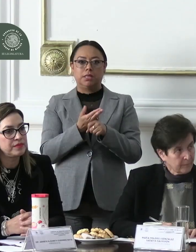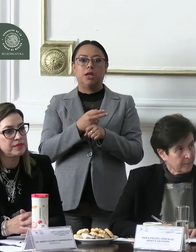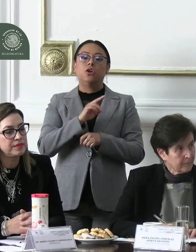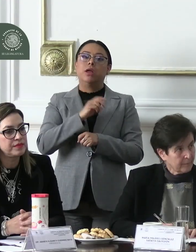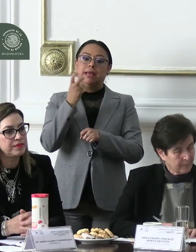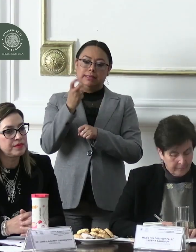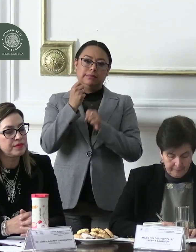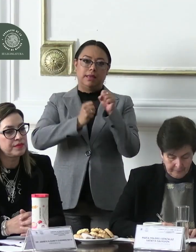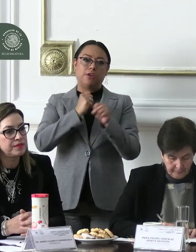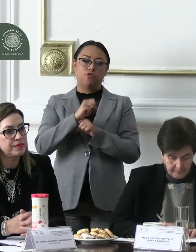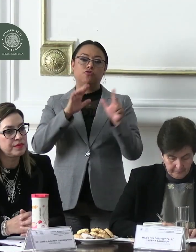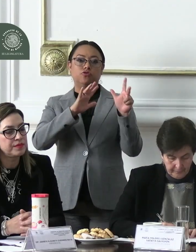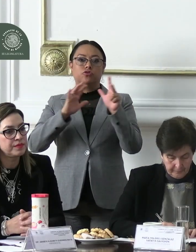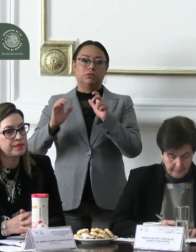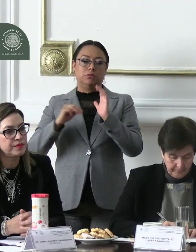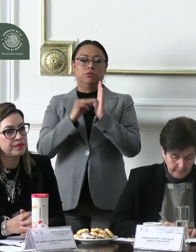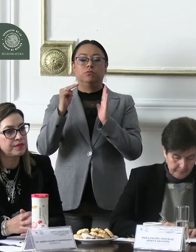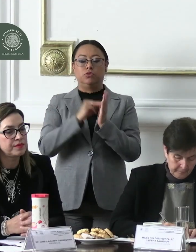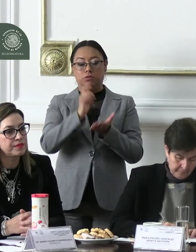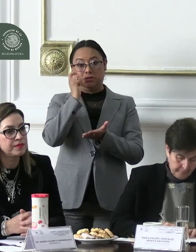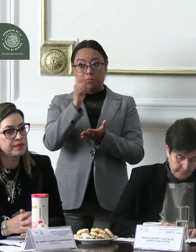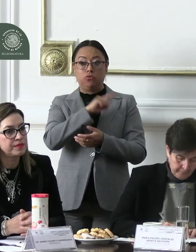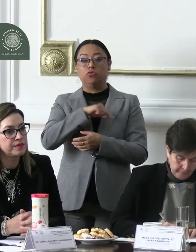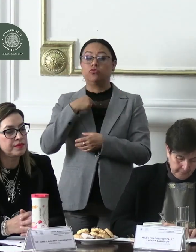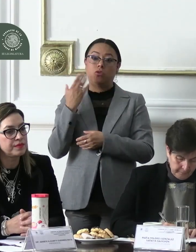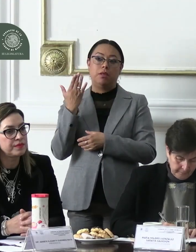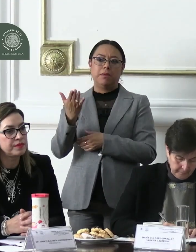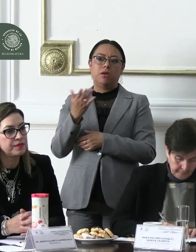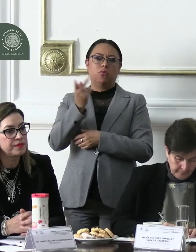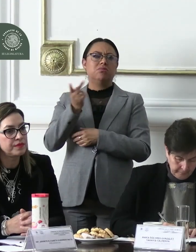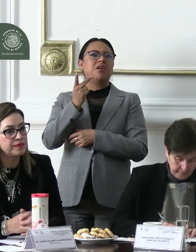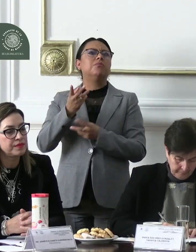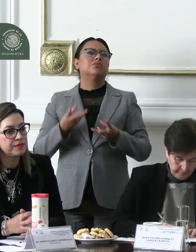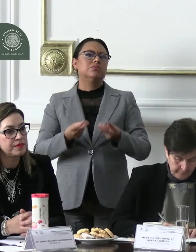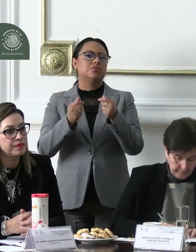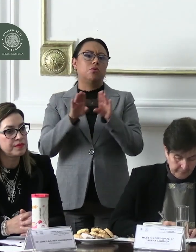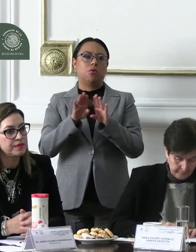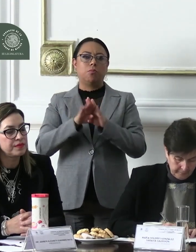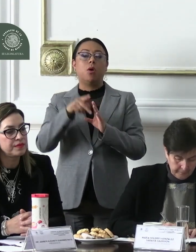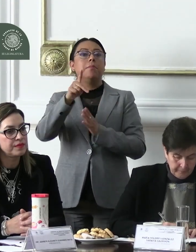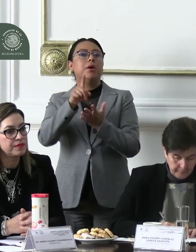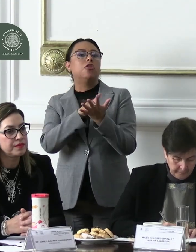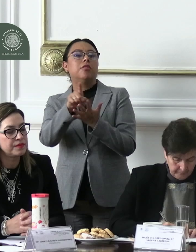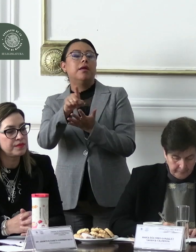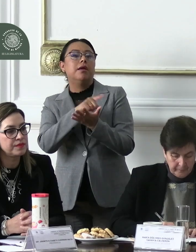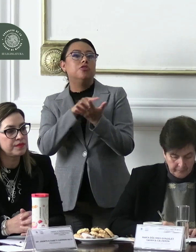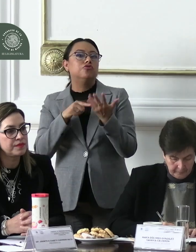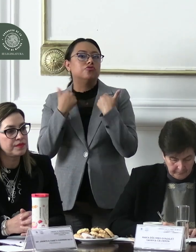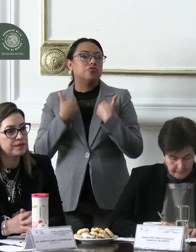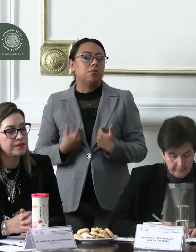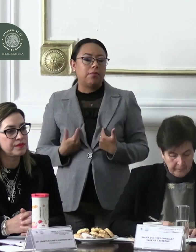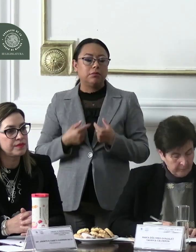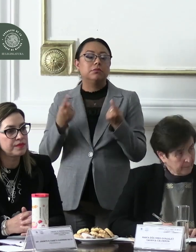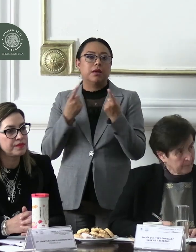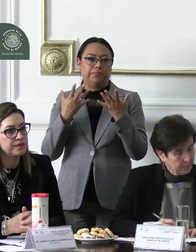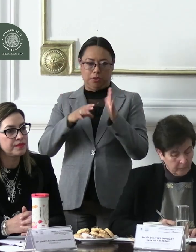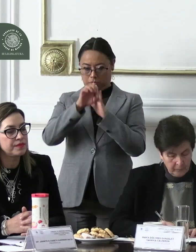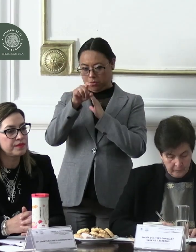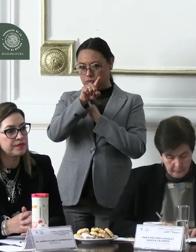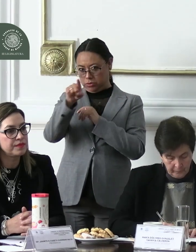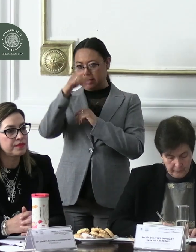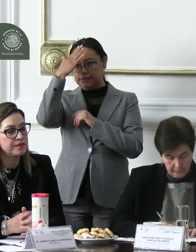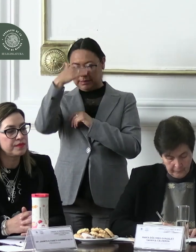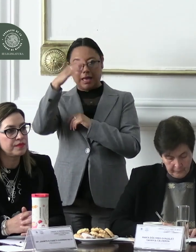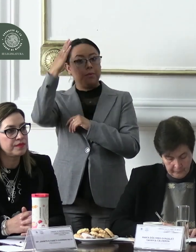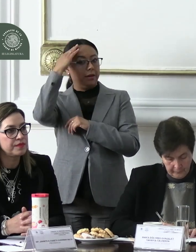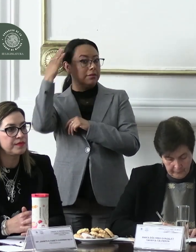pesos, también solicitamos en qué se gastaron, pero como derechos humanos, ¿qué se va a hacer? Sabe, en Santa Marta tenemos niños y